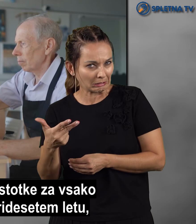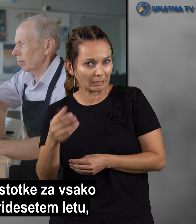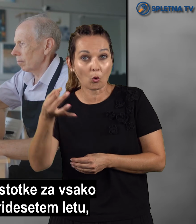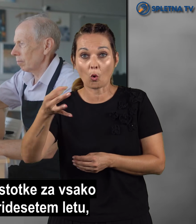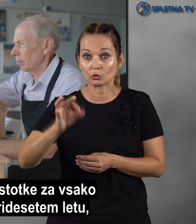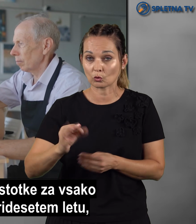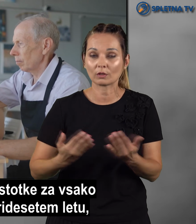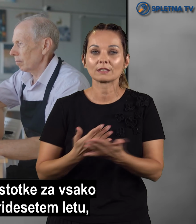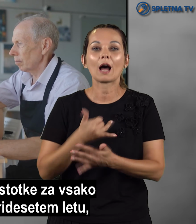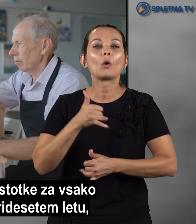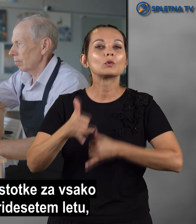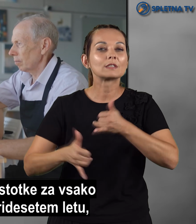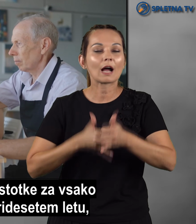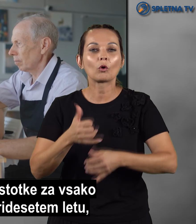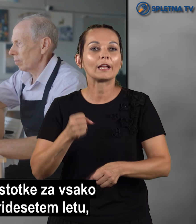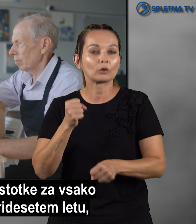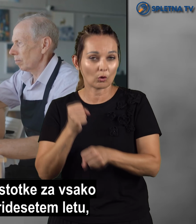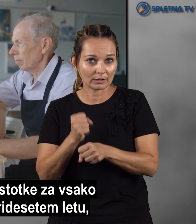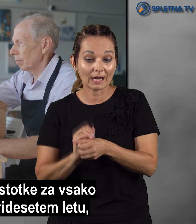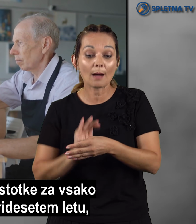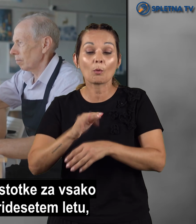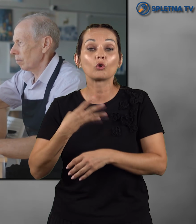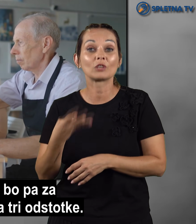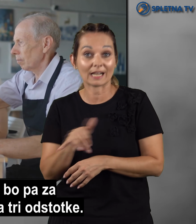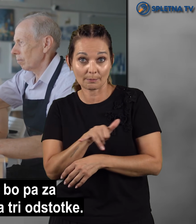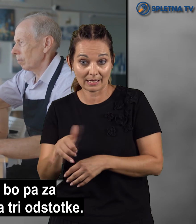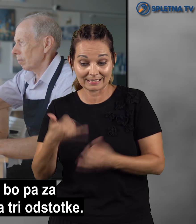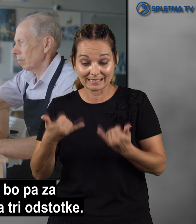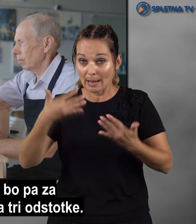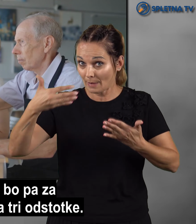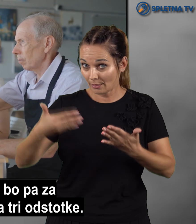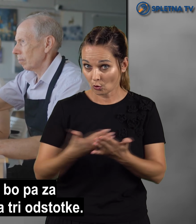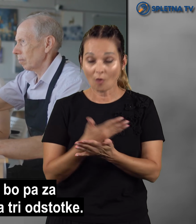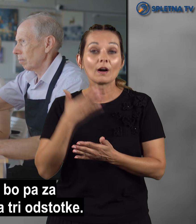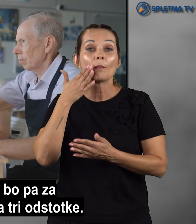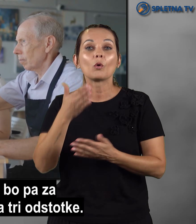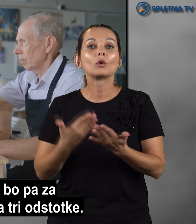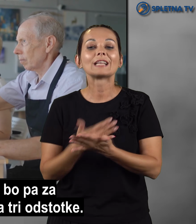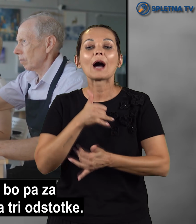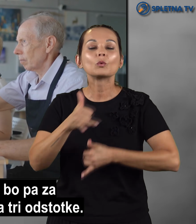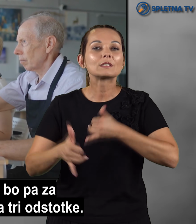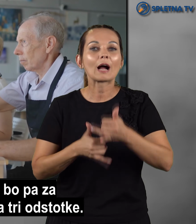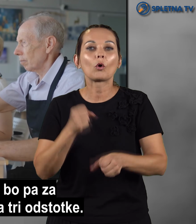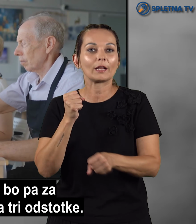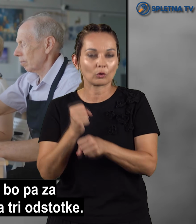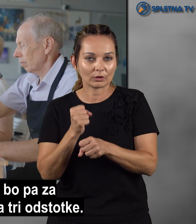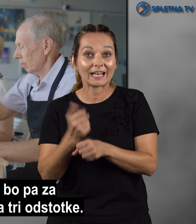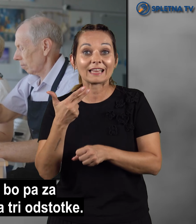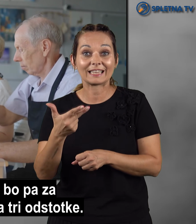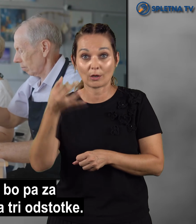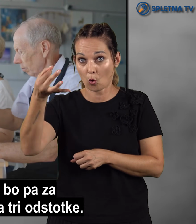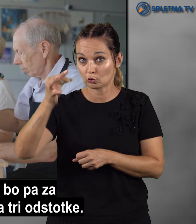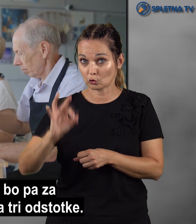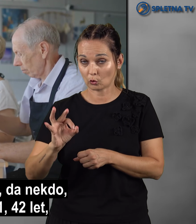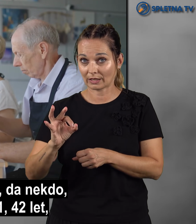1,3 odstotka za vsako leto dela po 40. letu, po novem bo pa za vsako leto dela 3